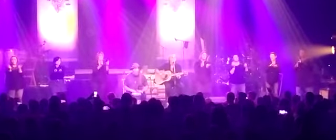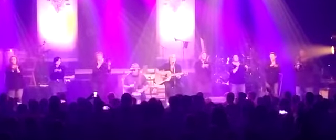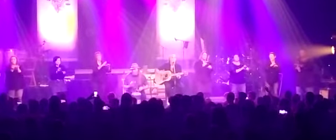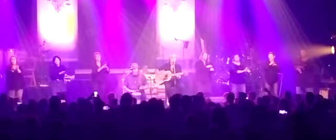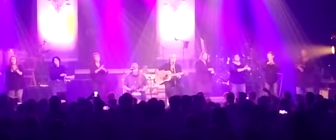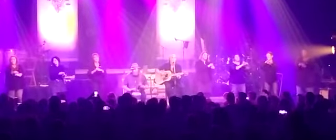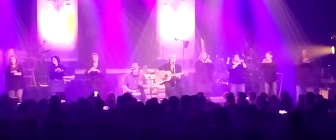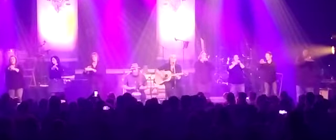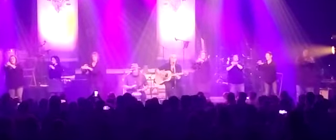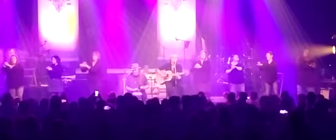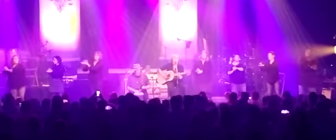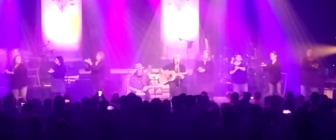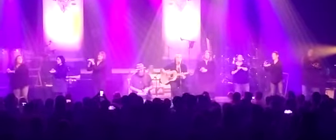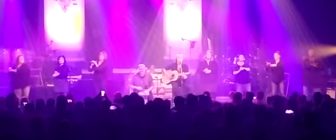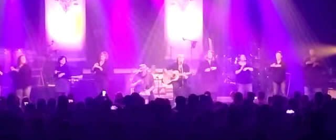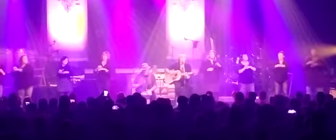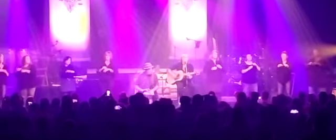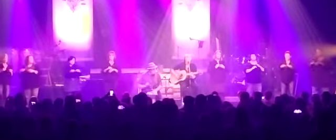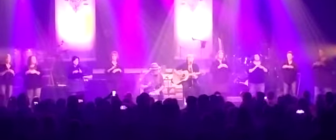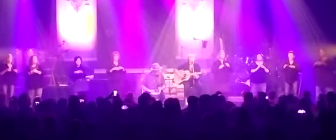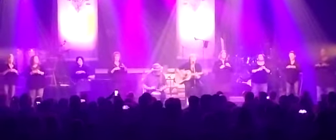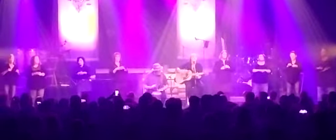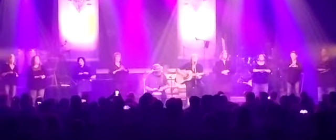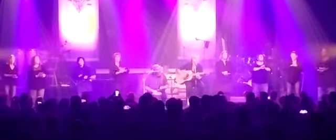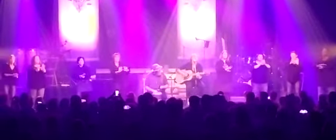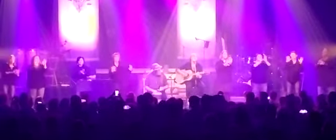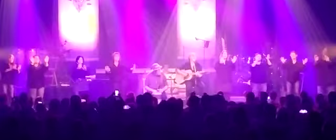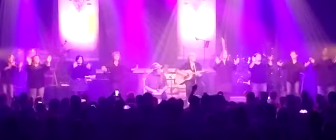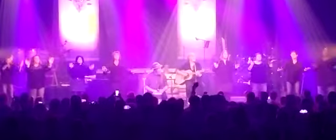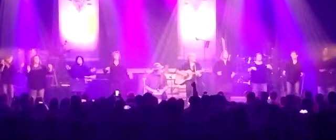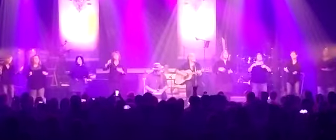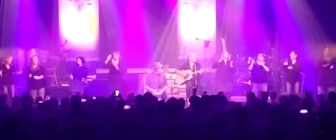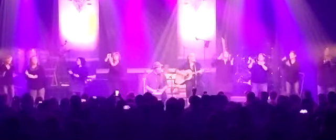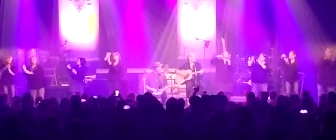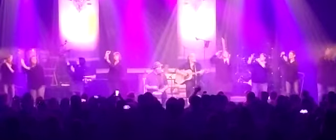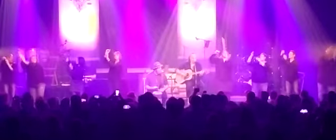vers le calme jardin. On vous souhaite.